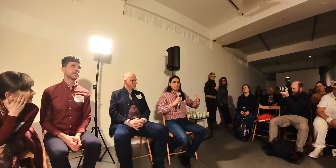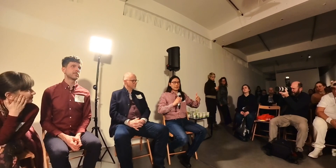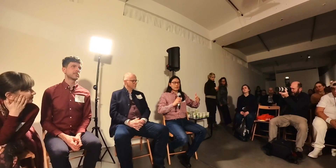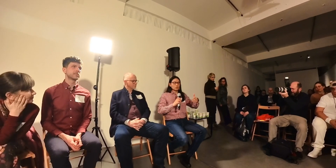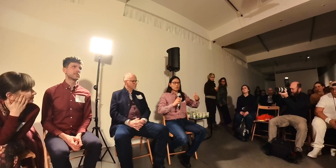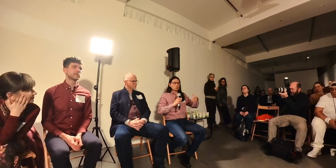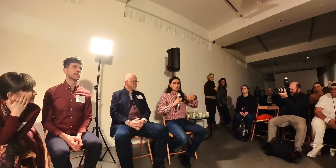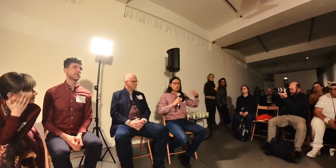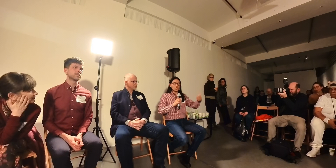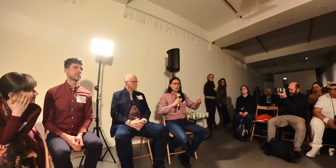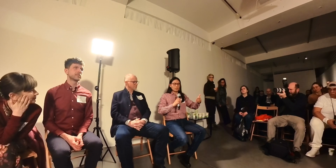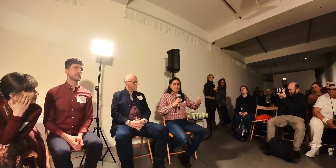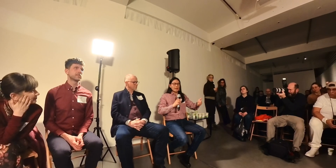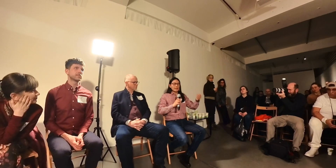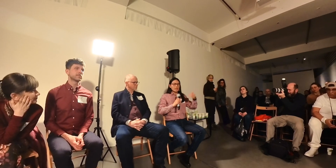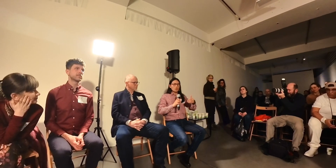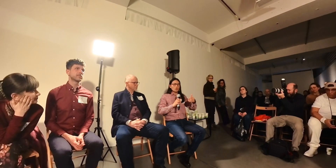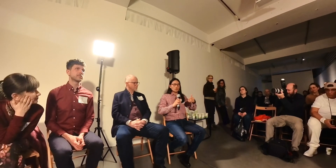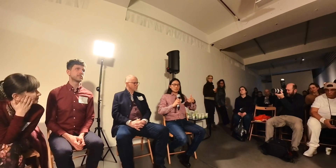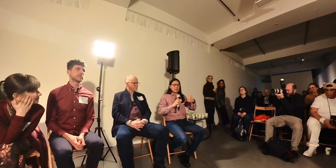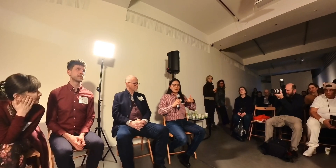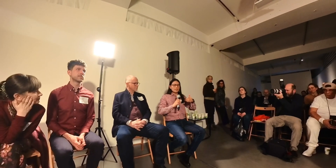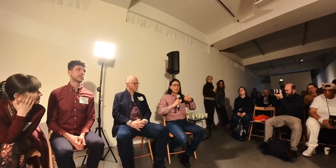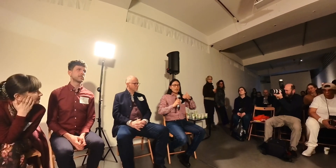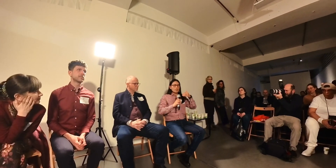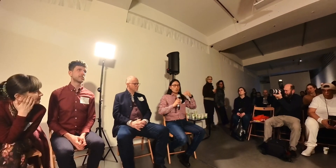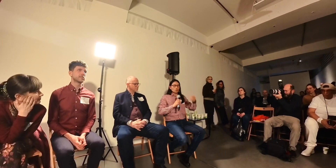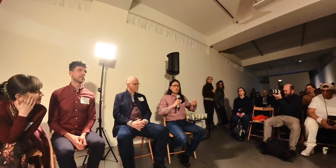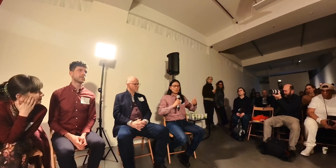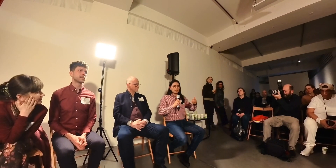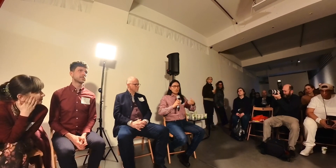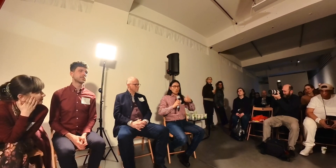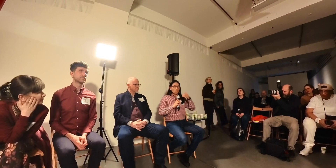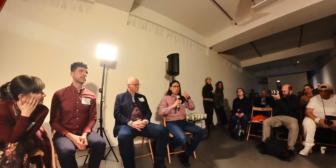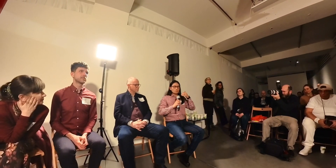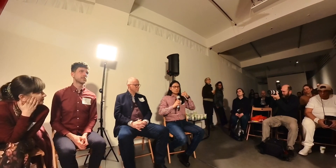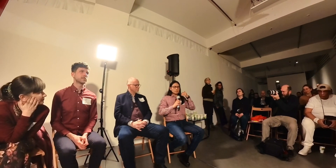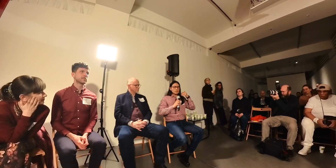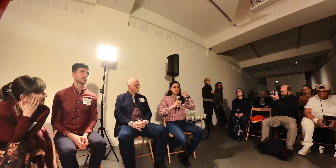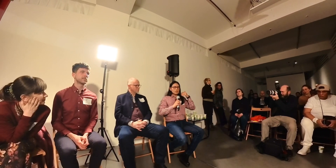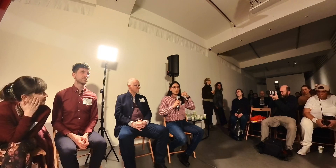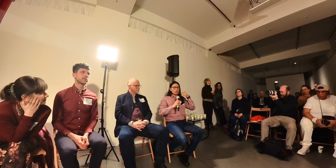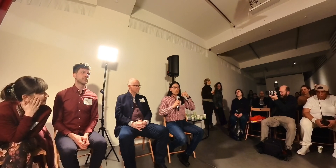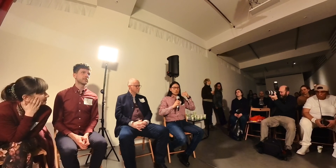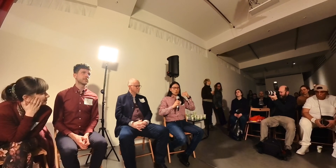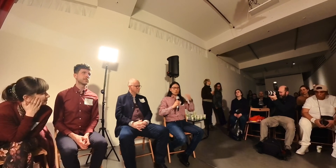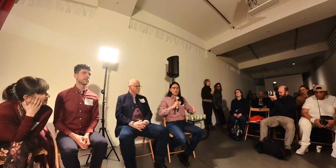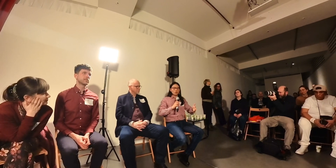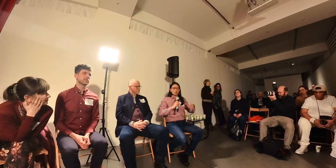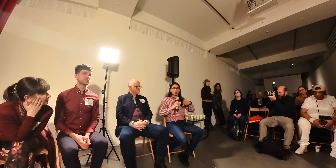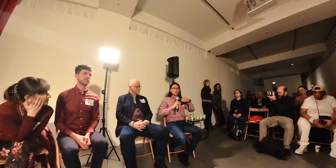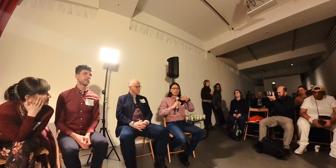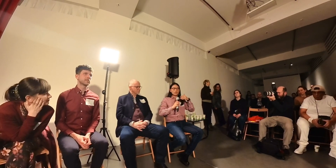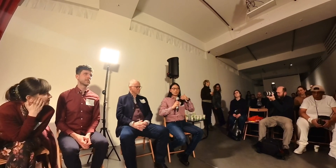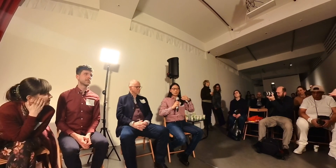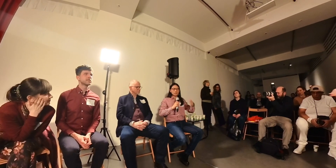umění jako za útočištěm nebo za pokusem o společenskou